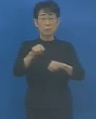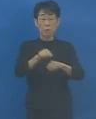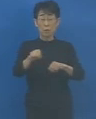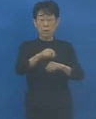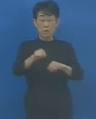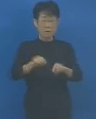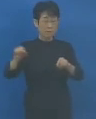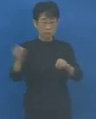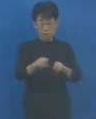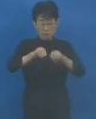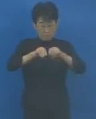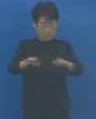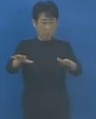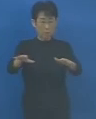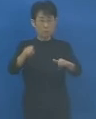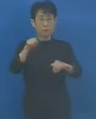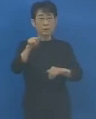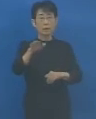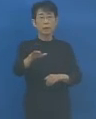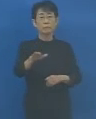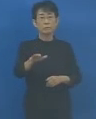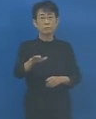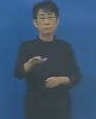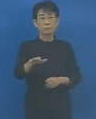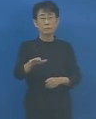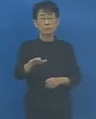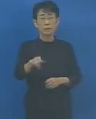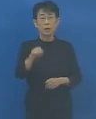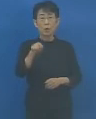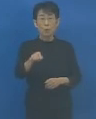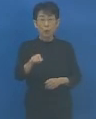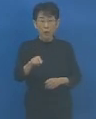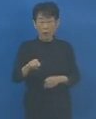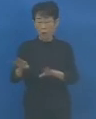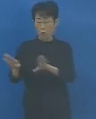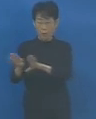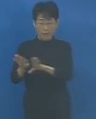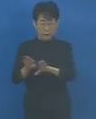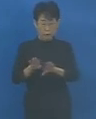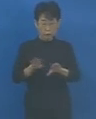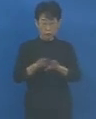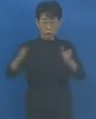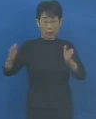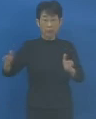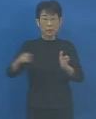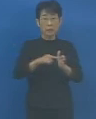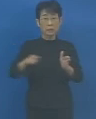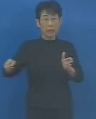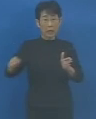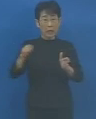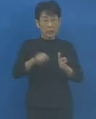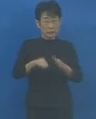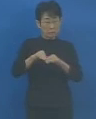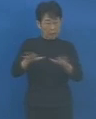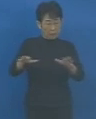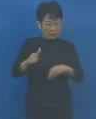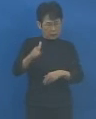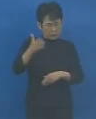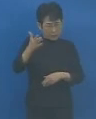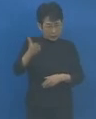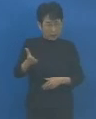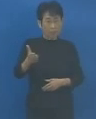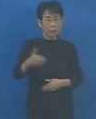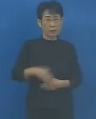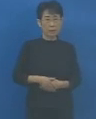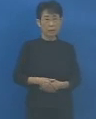感染の広がりが、この、 あの連休の頃にあったんではないかと、あの